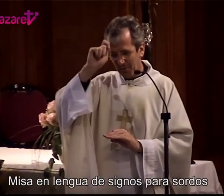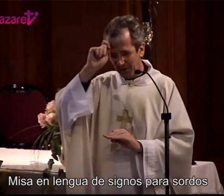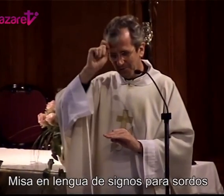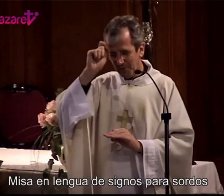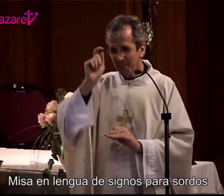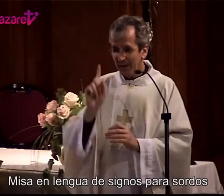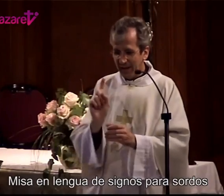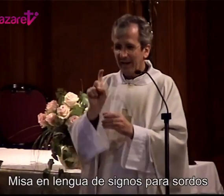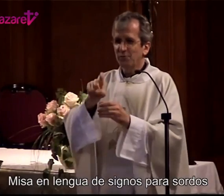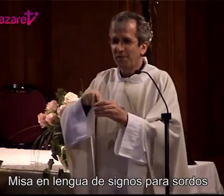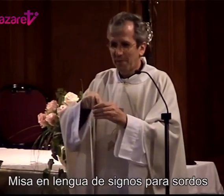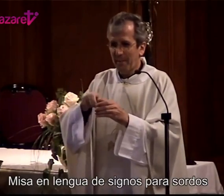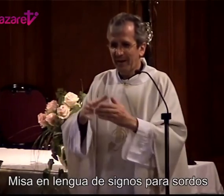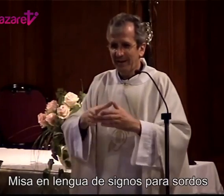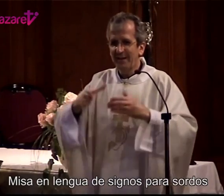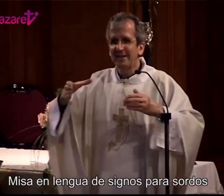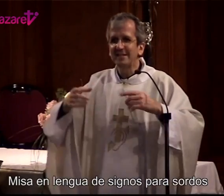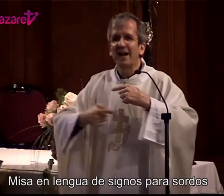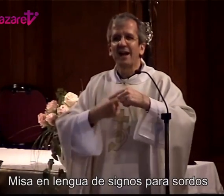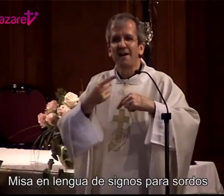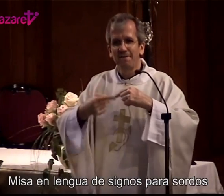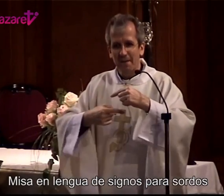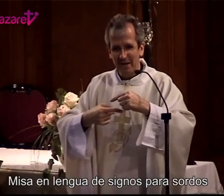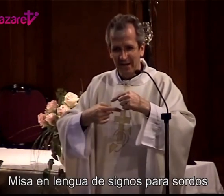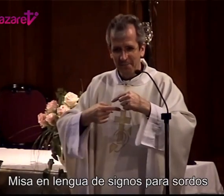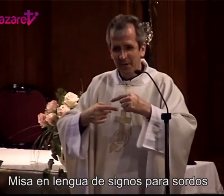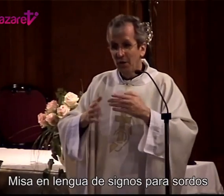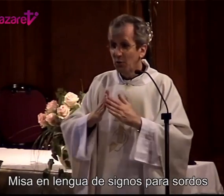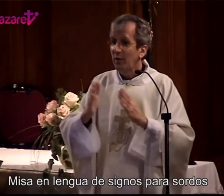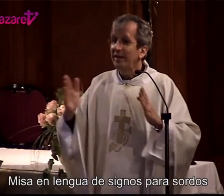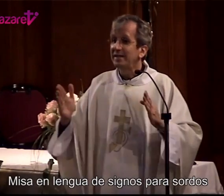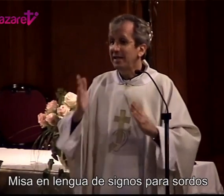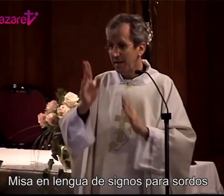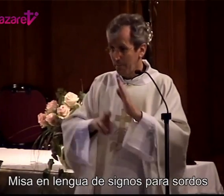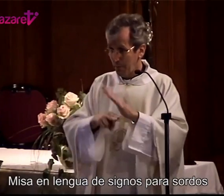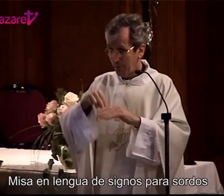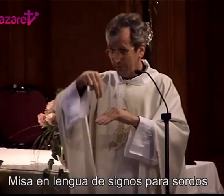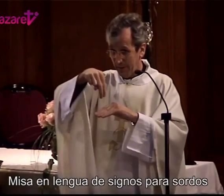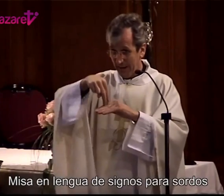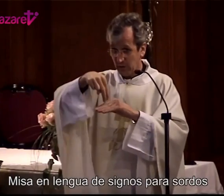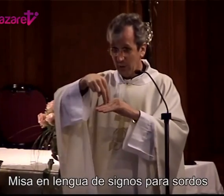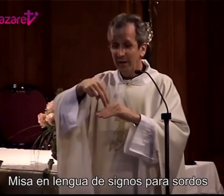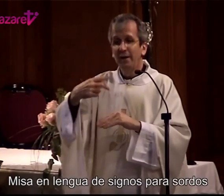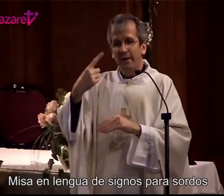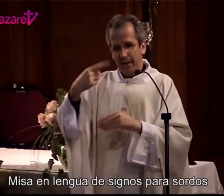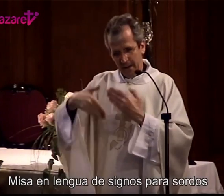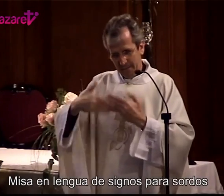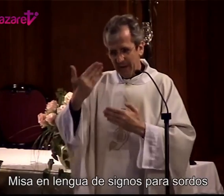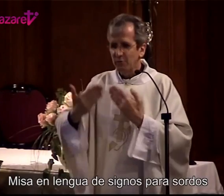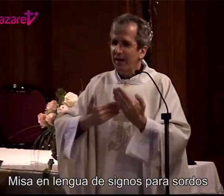bautismo, entramos a formar parte de esta gran familia. Durante este tiempo de Pascua, empezamos la